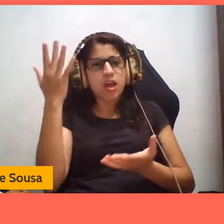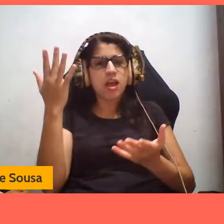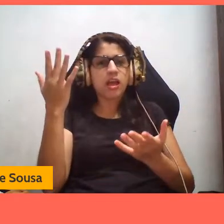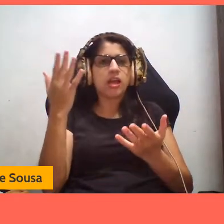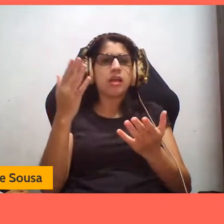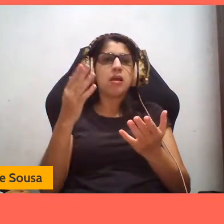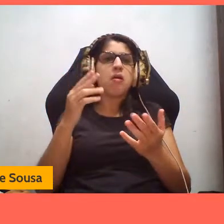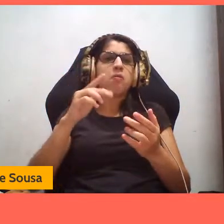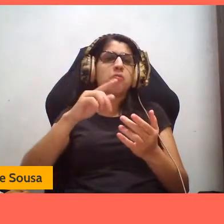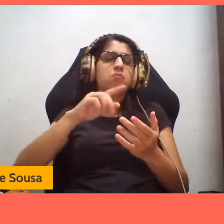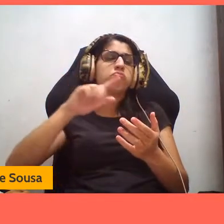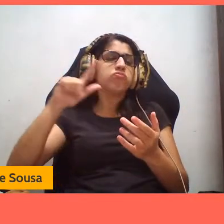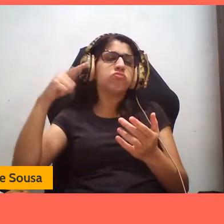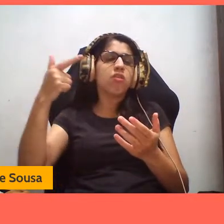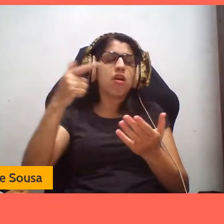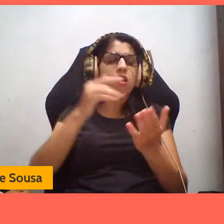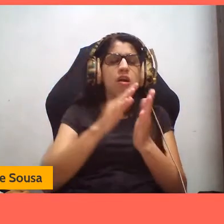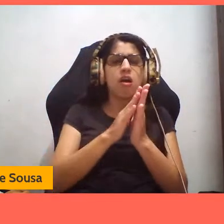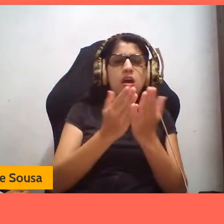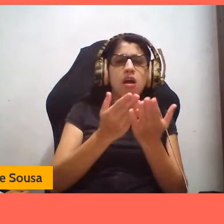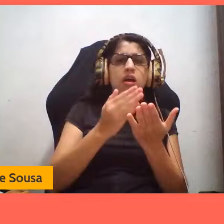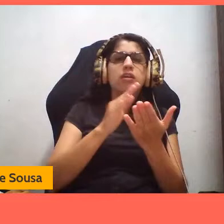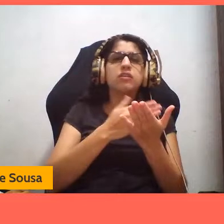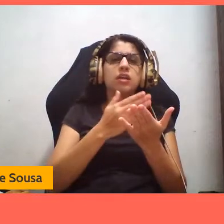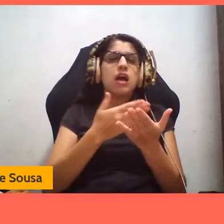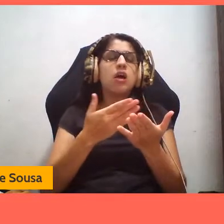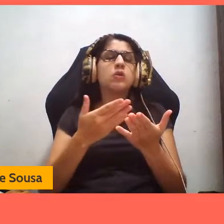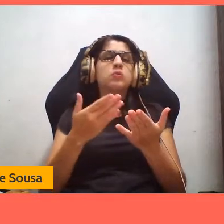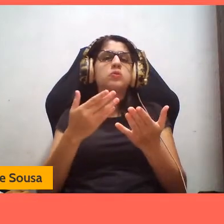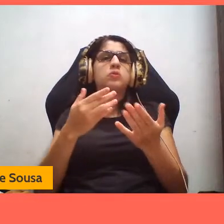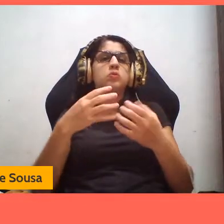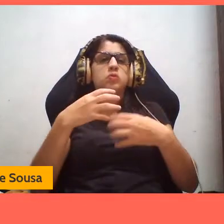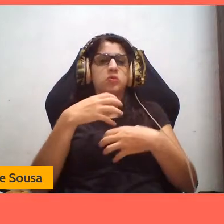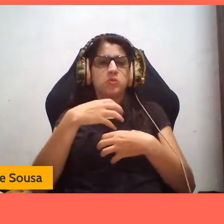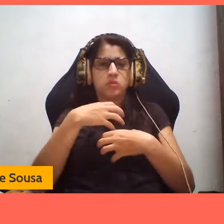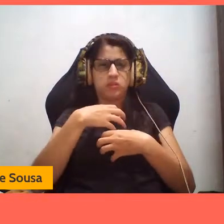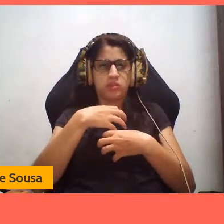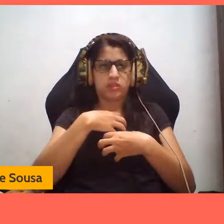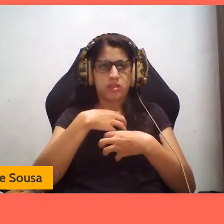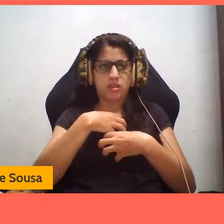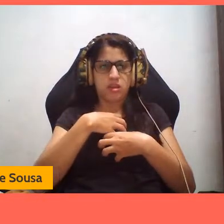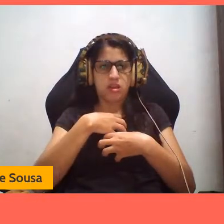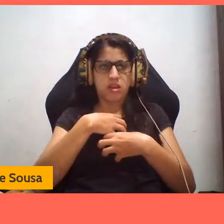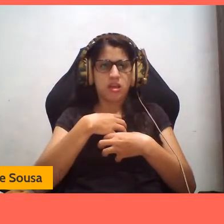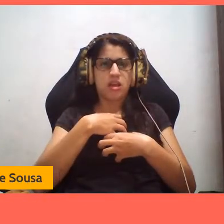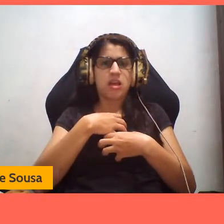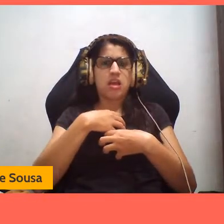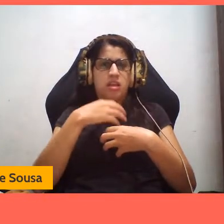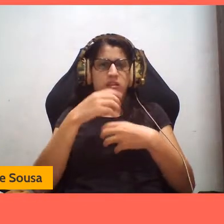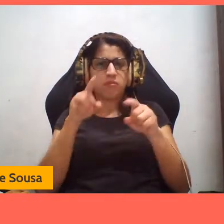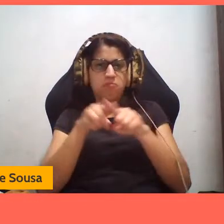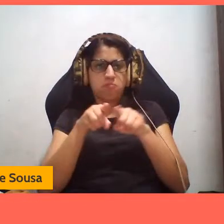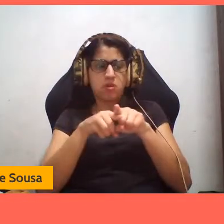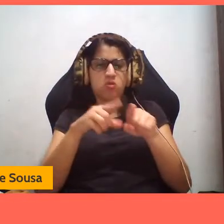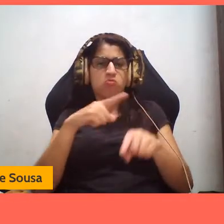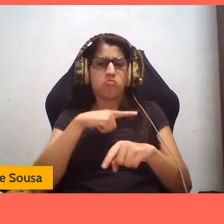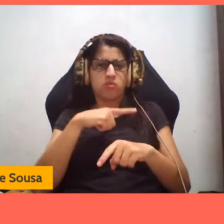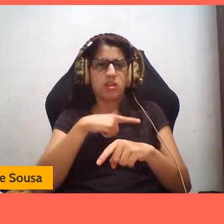clássico Ser ou Ter todo rabiscado.